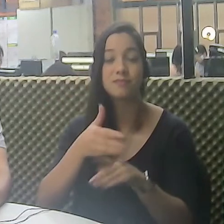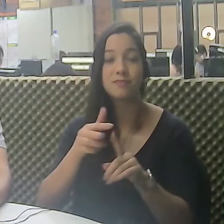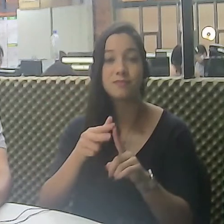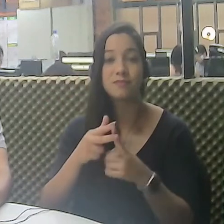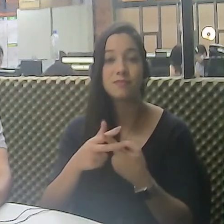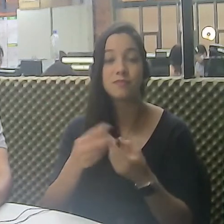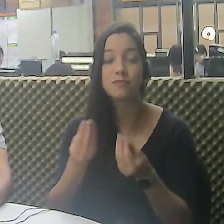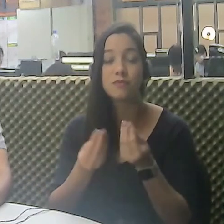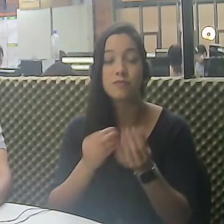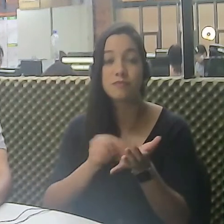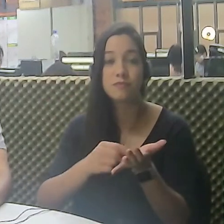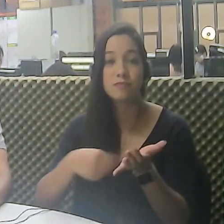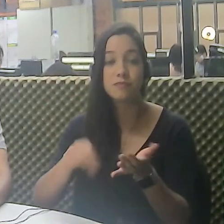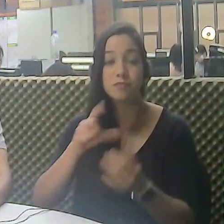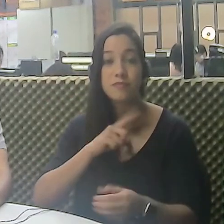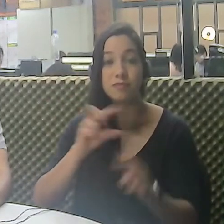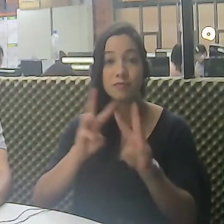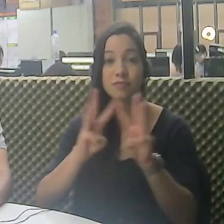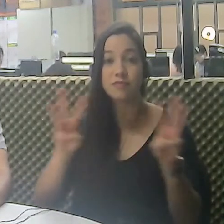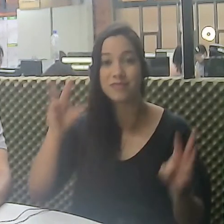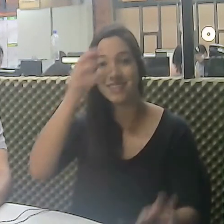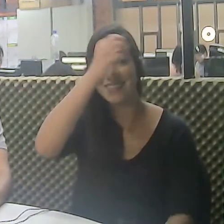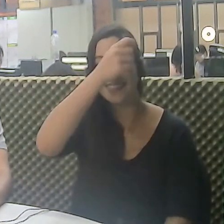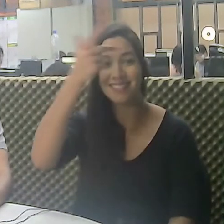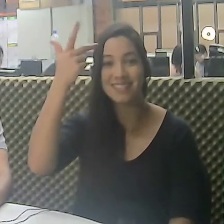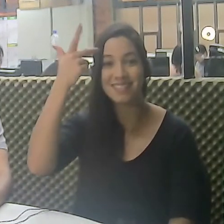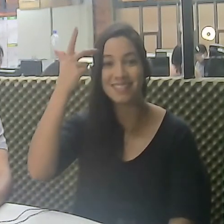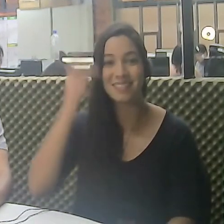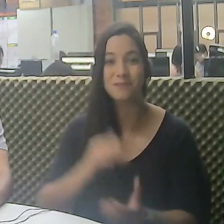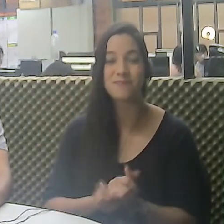se inscrever, você confere no portal da Prefeitura.